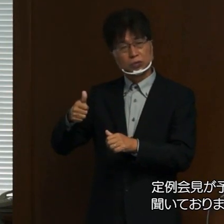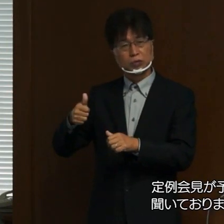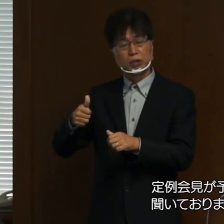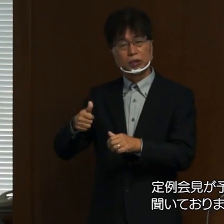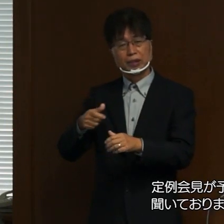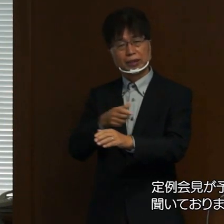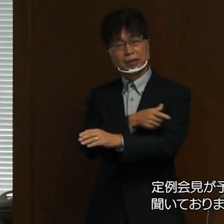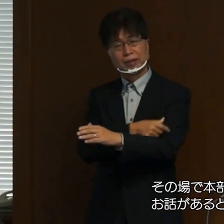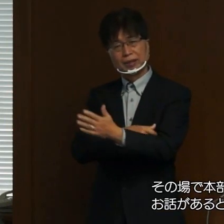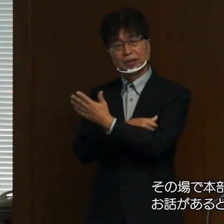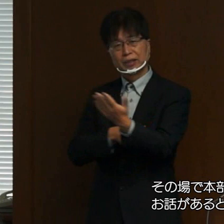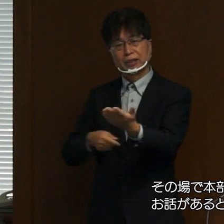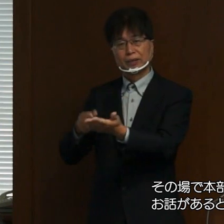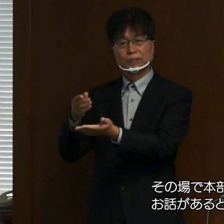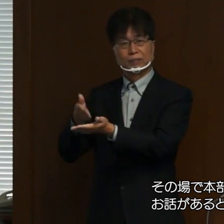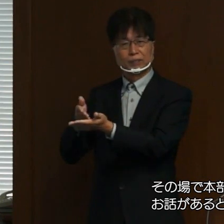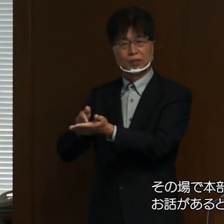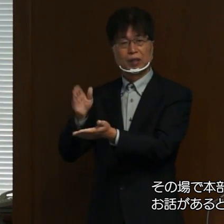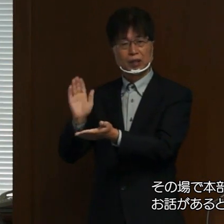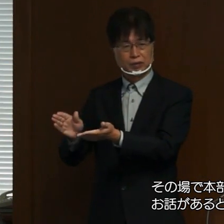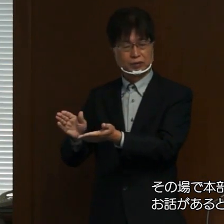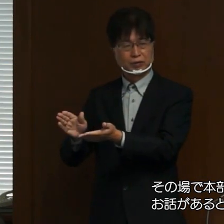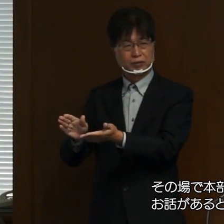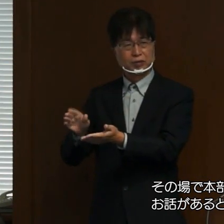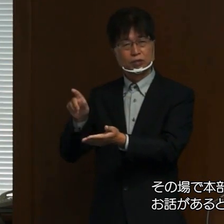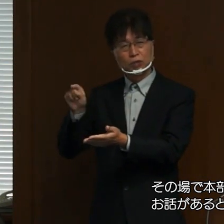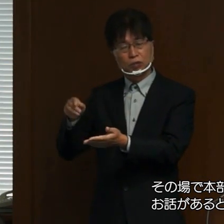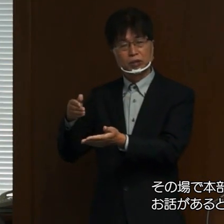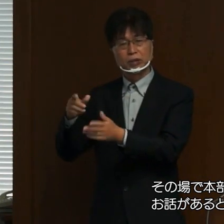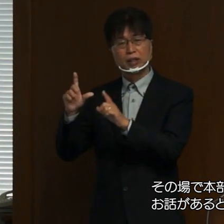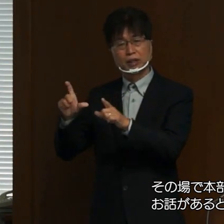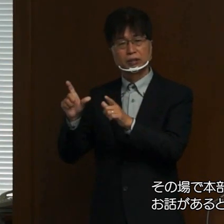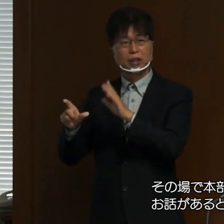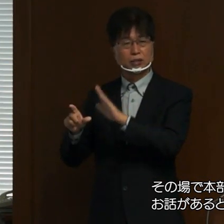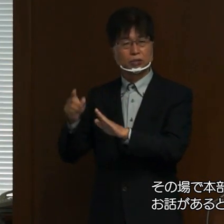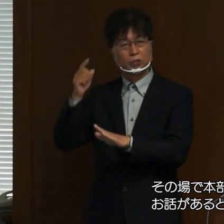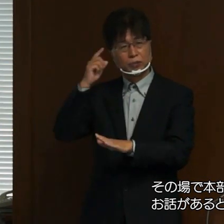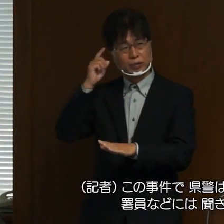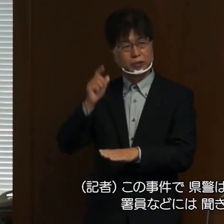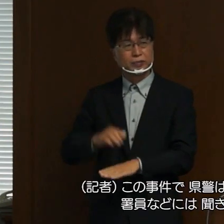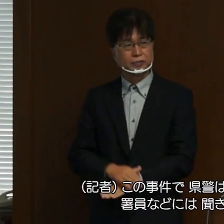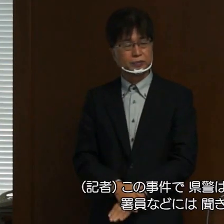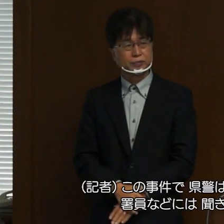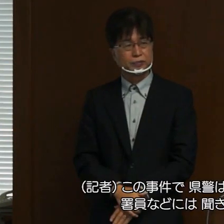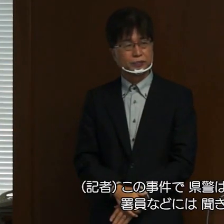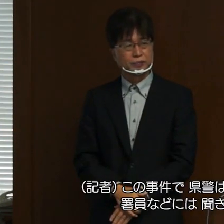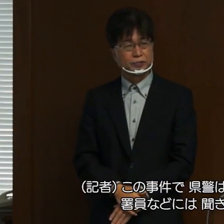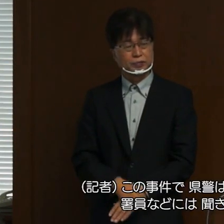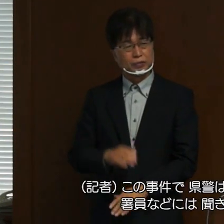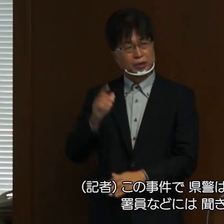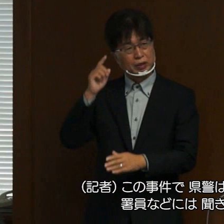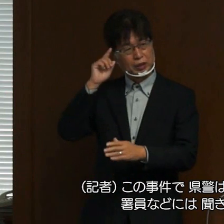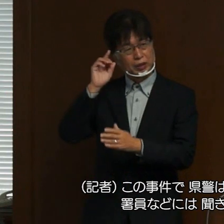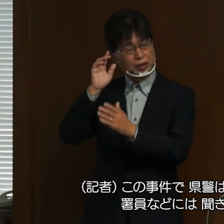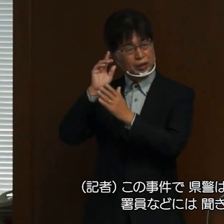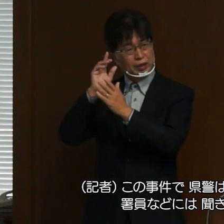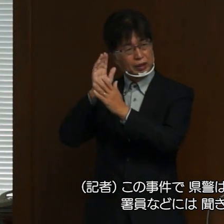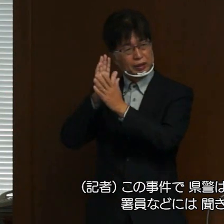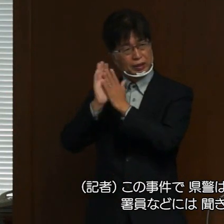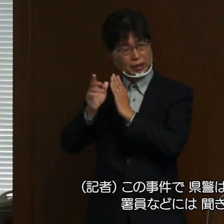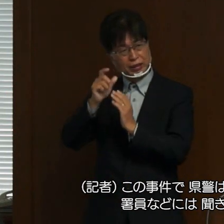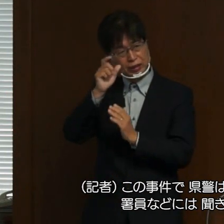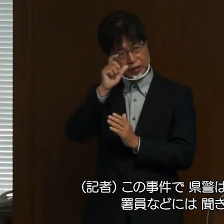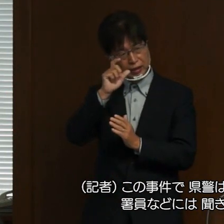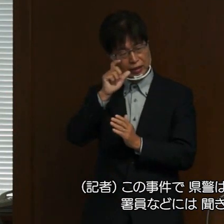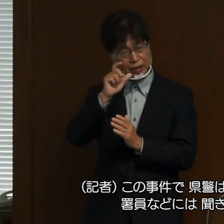聞いておりますので、その場で本部長さんからお話があると思います。 この事件で県警は対応した署員などには聞き